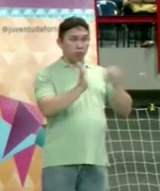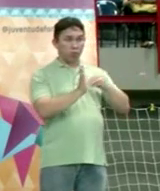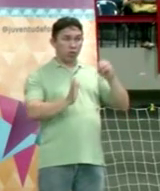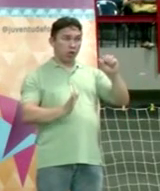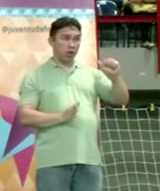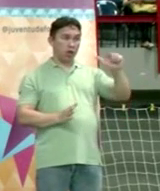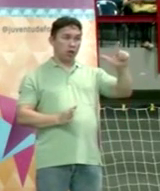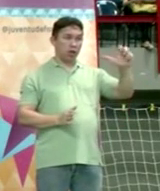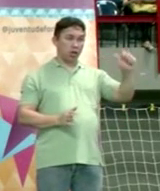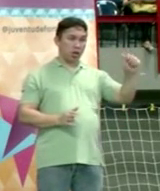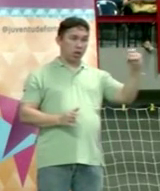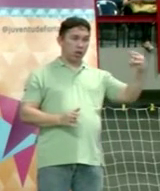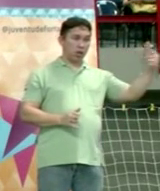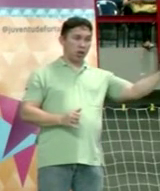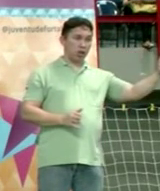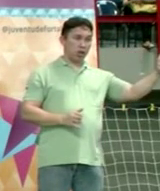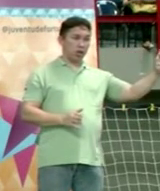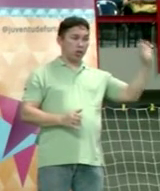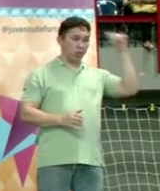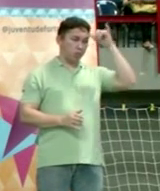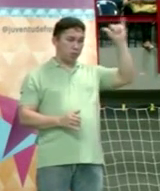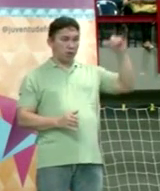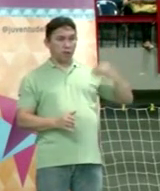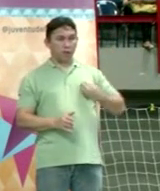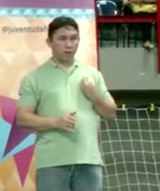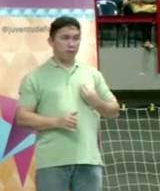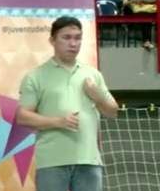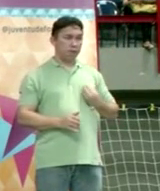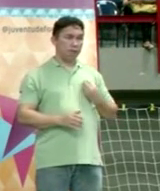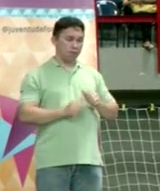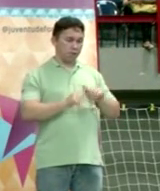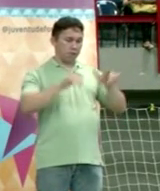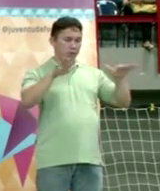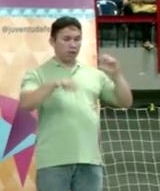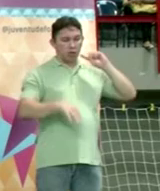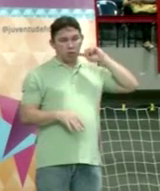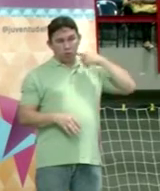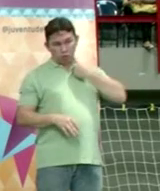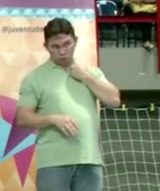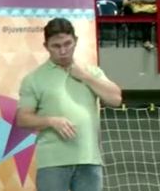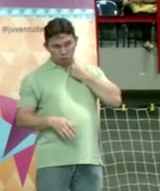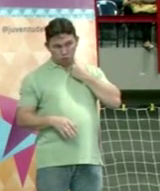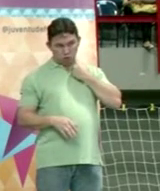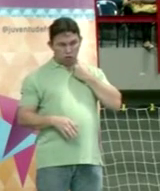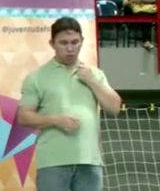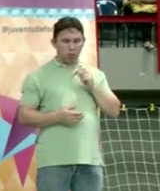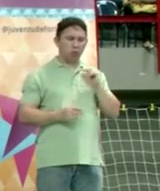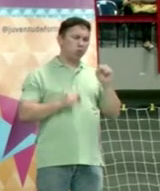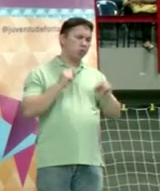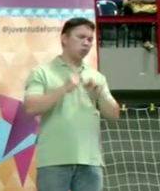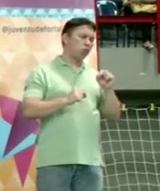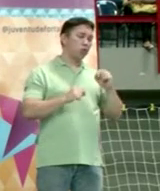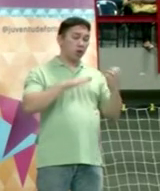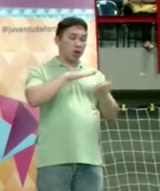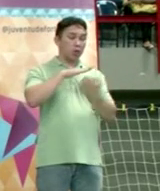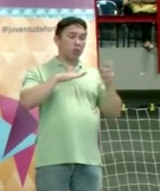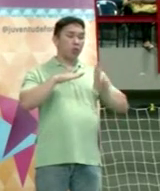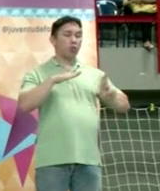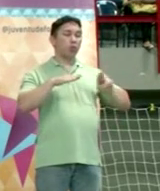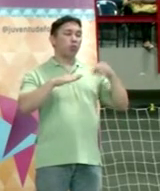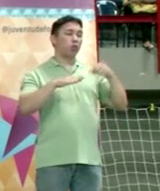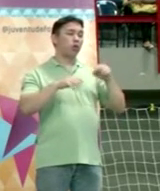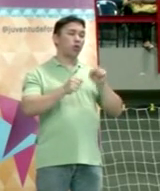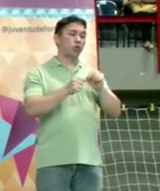Arla exatamente para evitar a liberação de poluentes. Aí o que é que as empresas estão